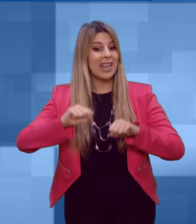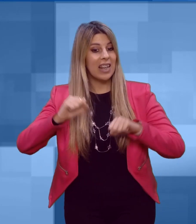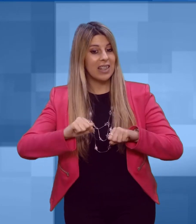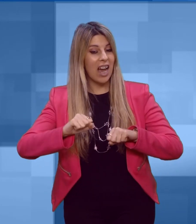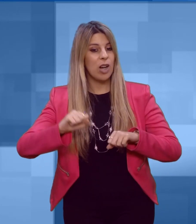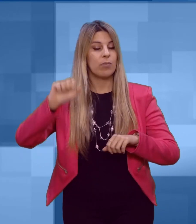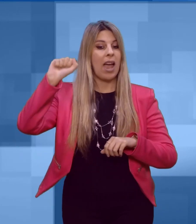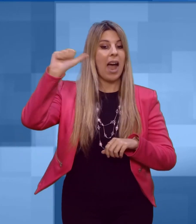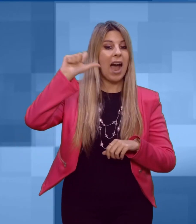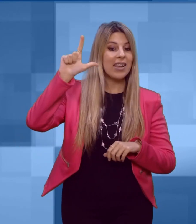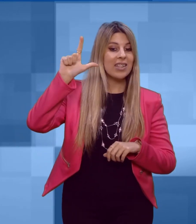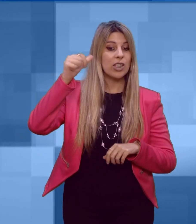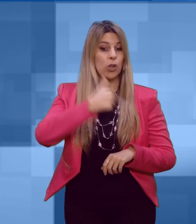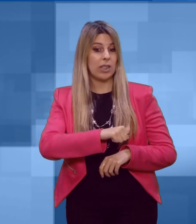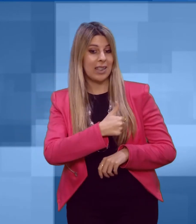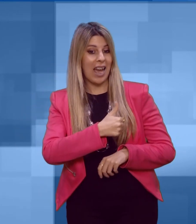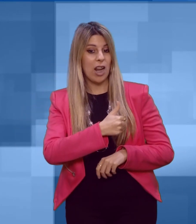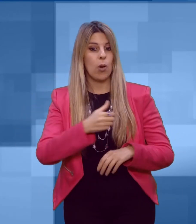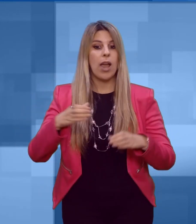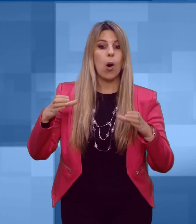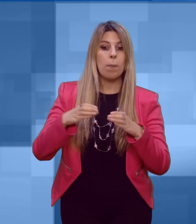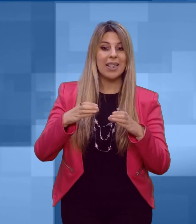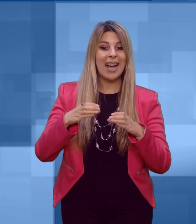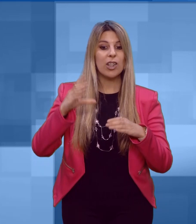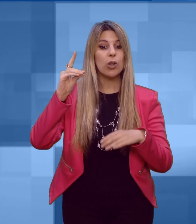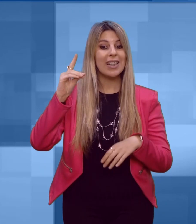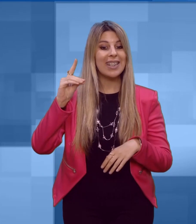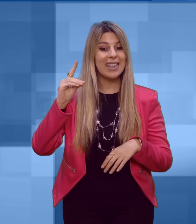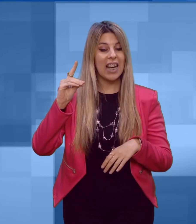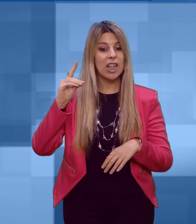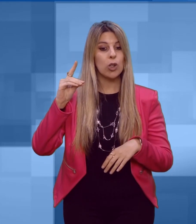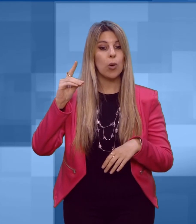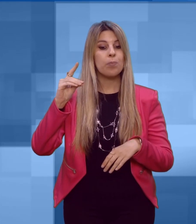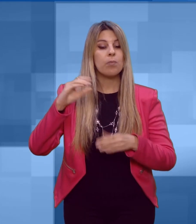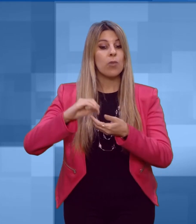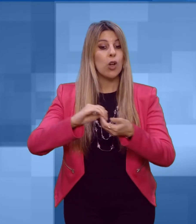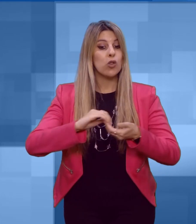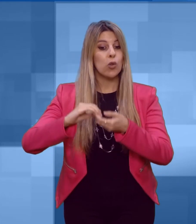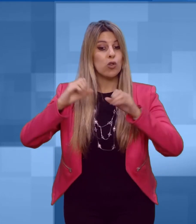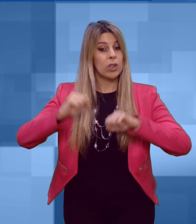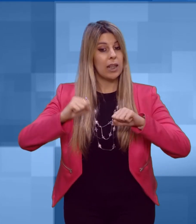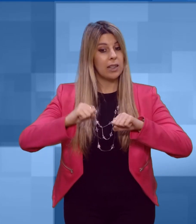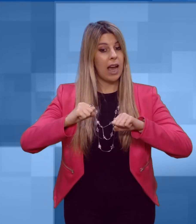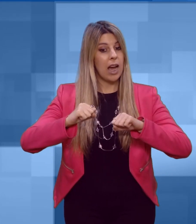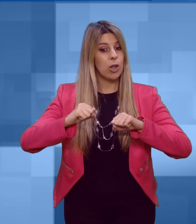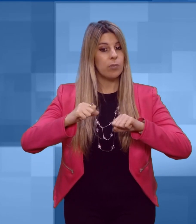Sanità, alla ASL di Oristano e al Comitato di Distretto Sociosanitario, i sindaci dei comuni